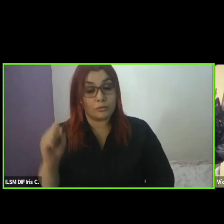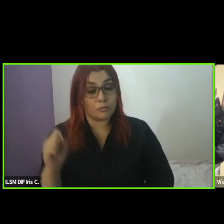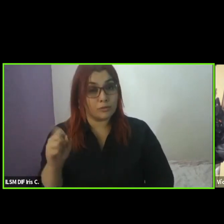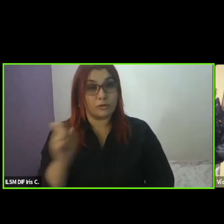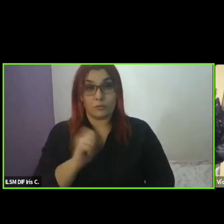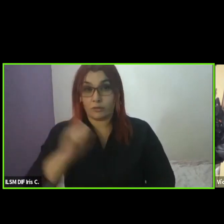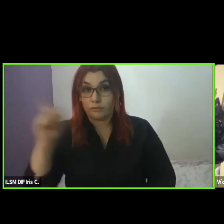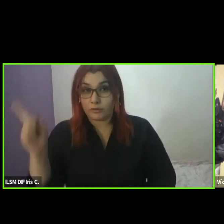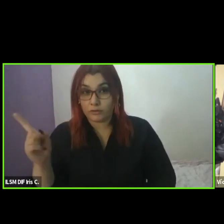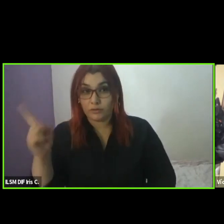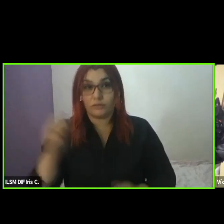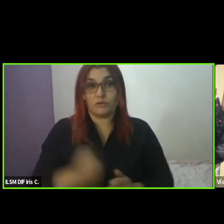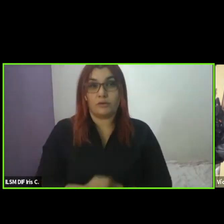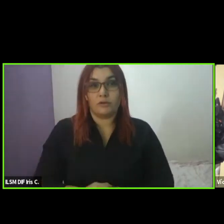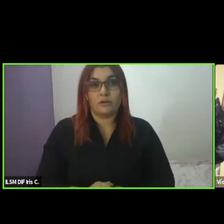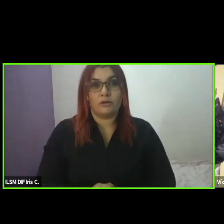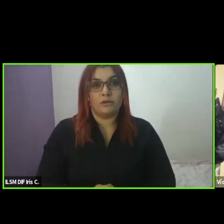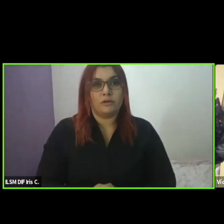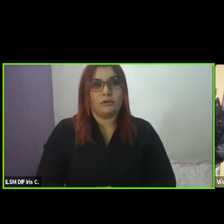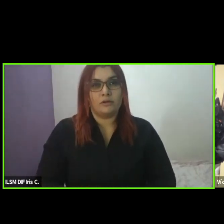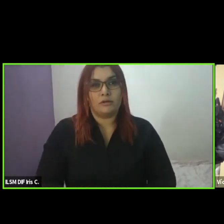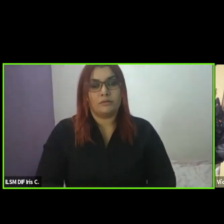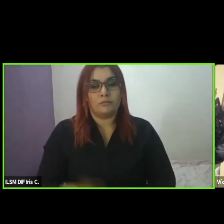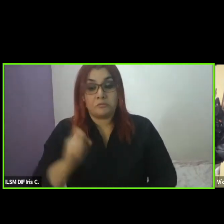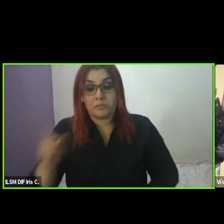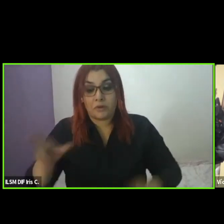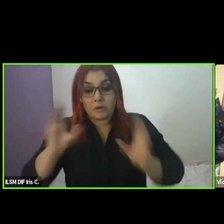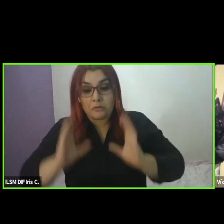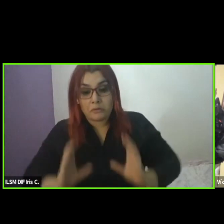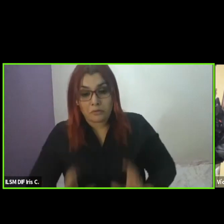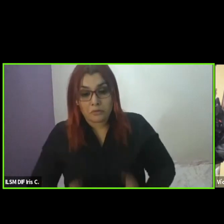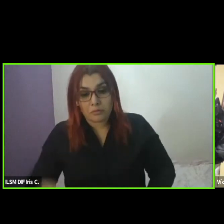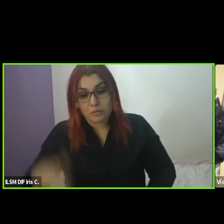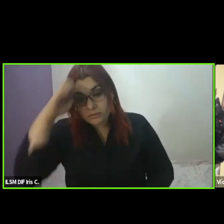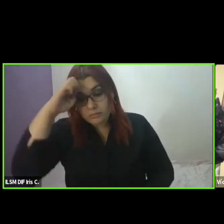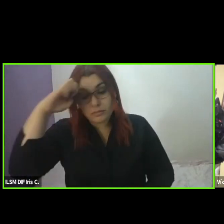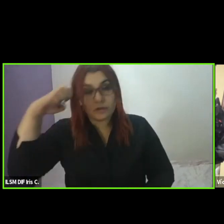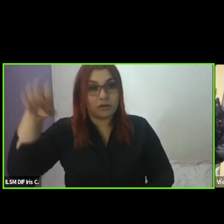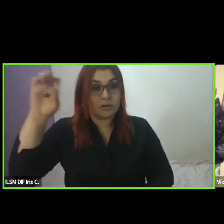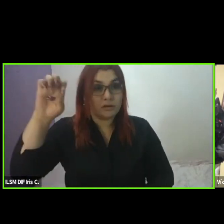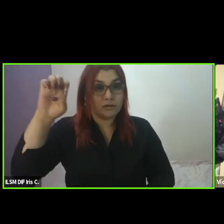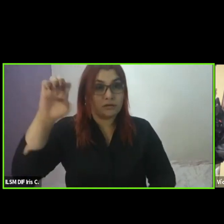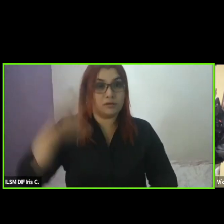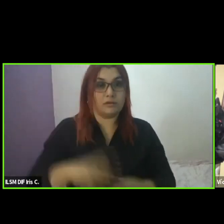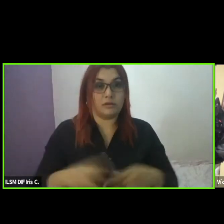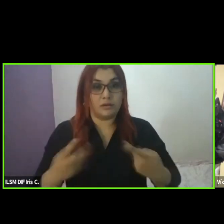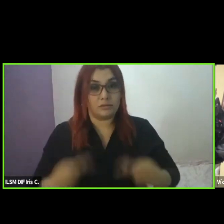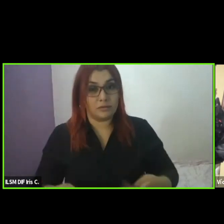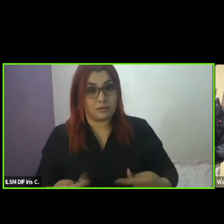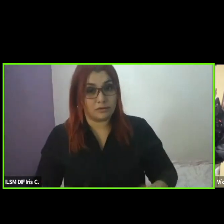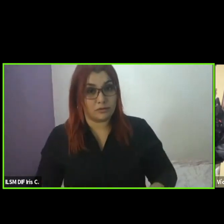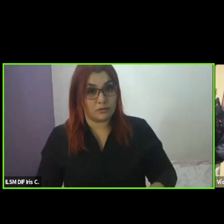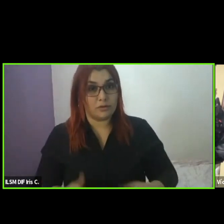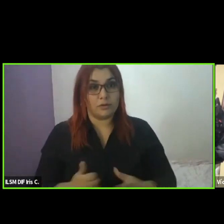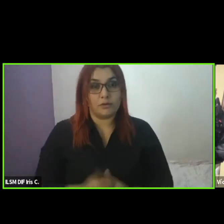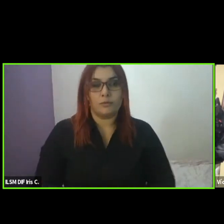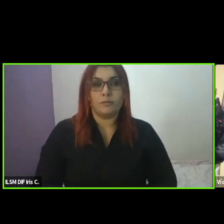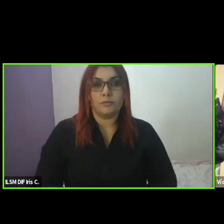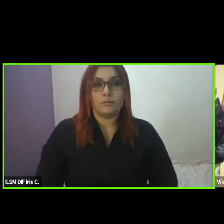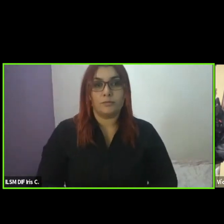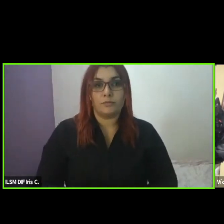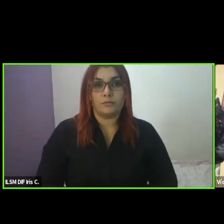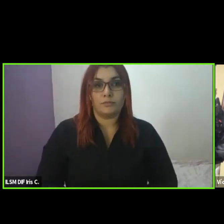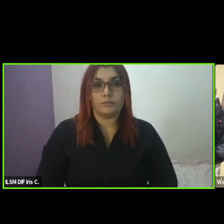que es el cuerpo, ¿no? Y la experiencia encarnada, que en este caso los cuerpos discas tienen,